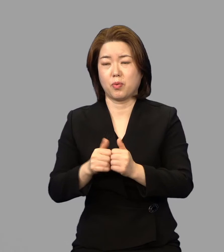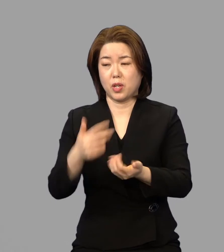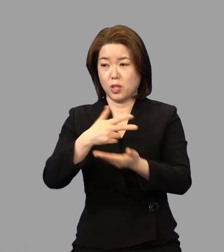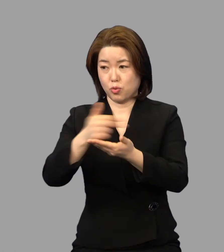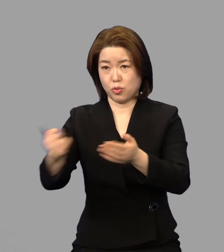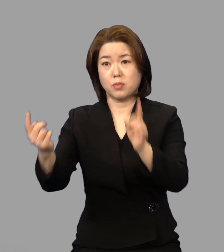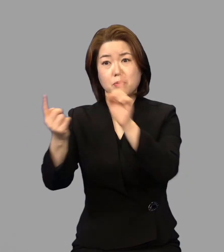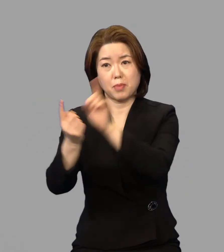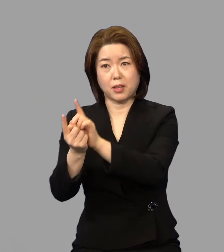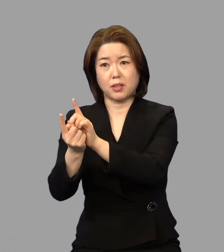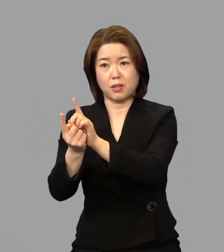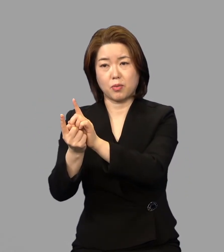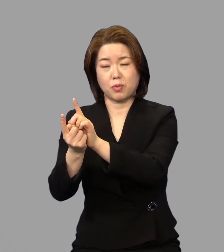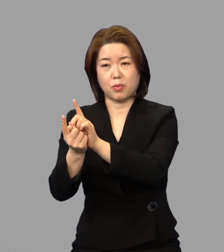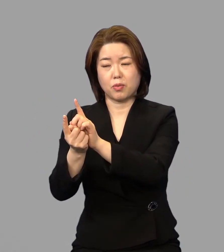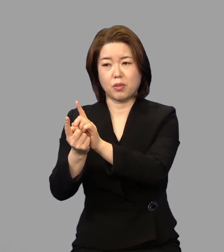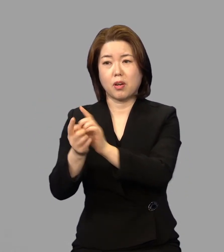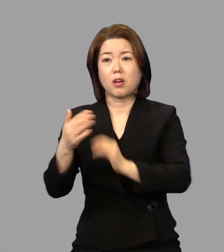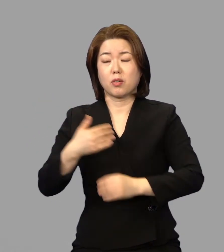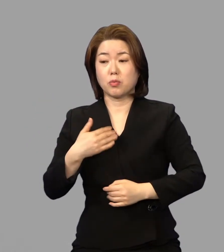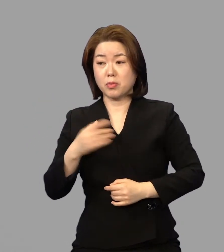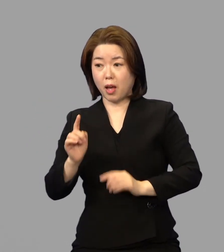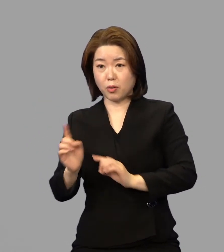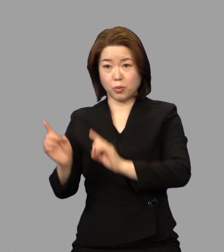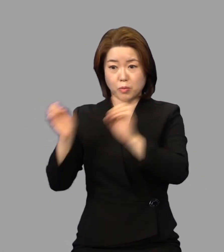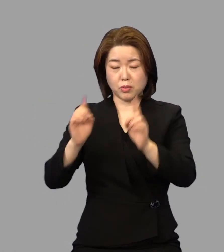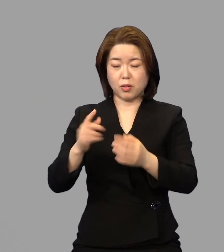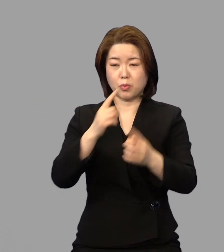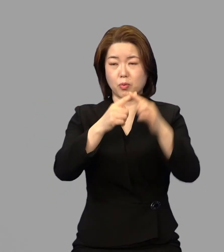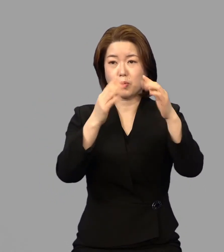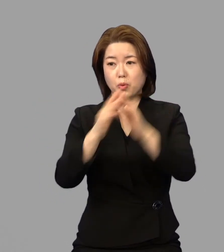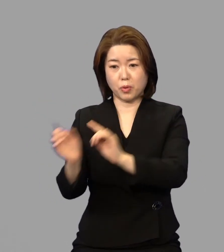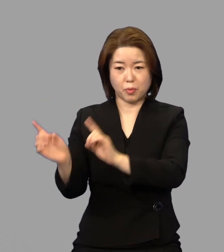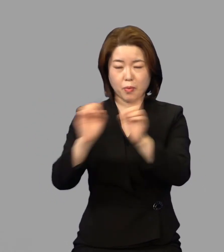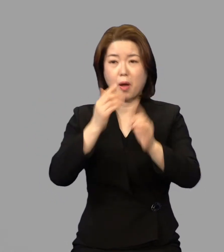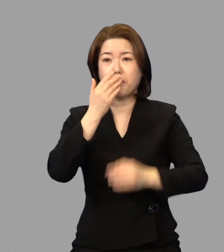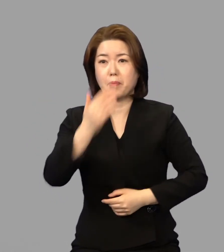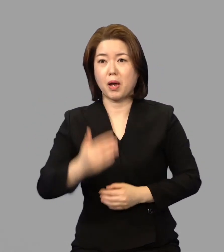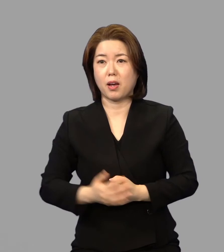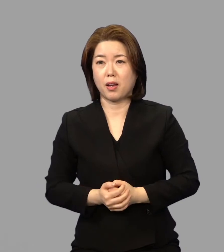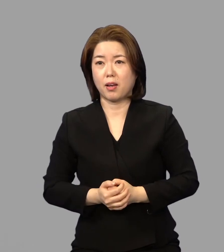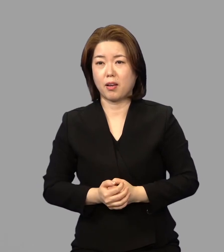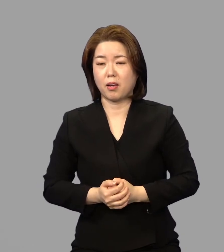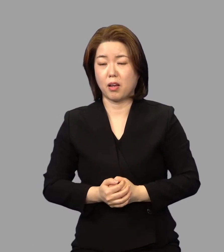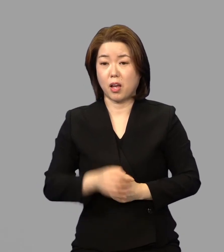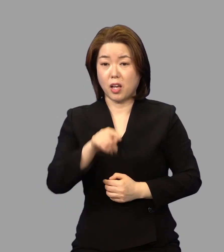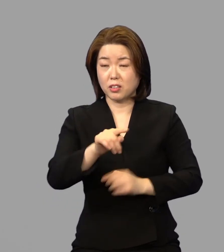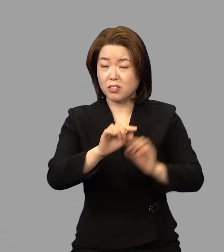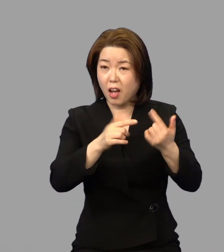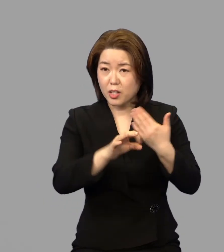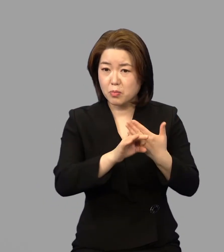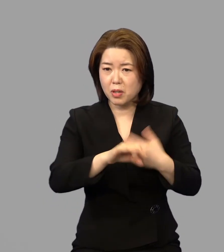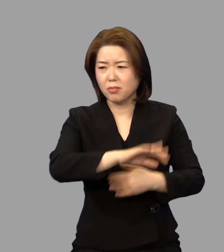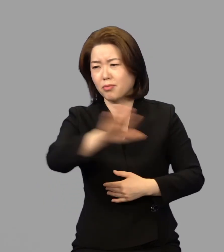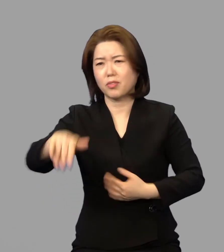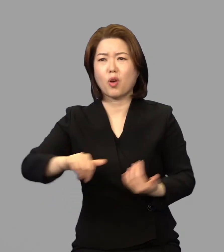만나고 그러면 사는 거고 저도 사는 거고 교회도 사는 거고 그렇지 않으면 다 죽는 거예요.